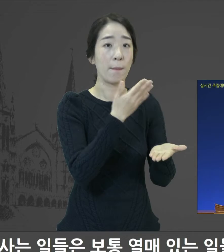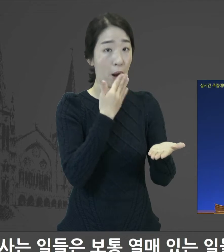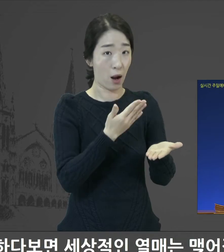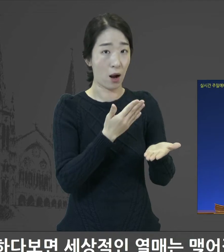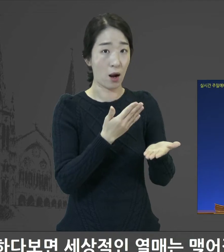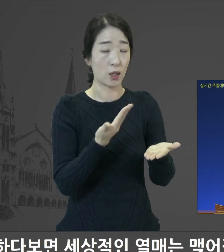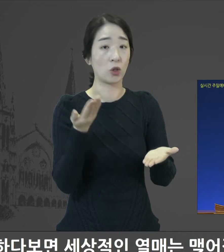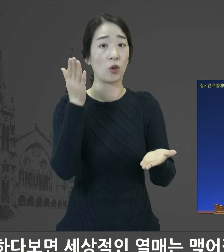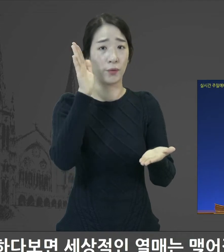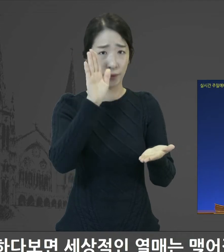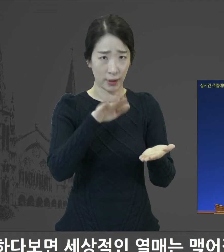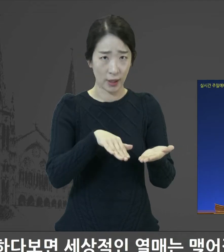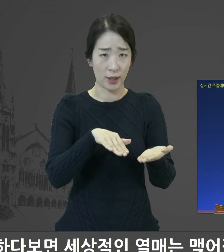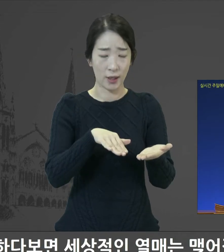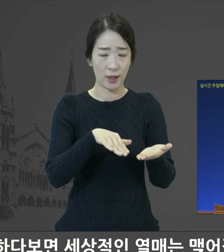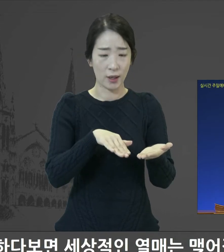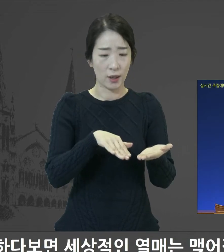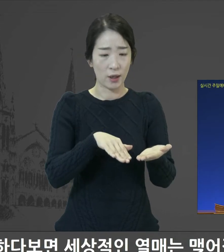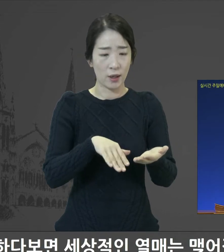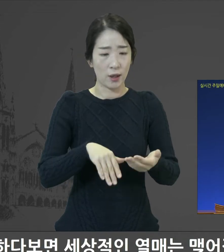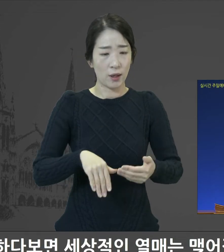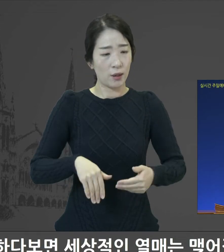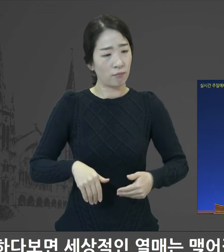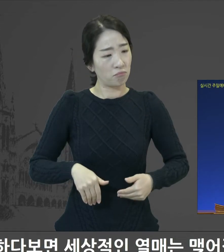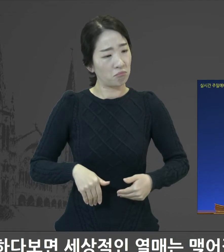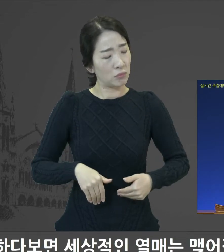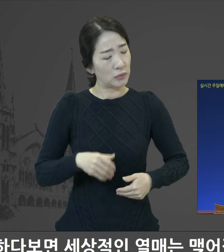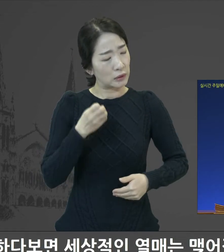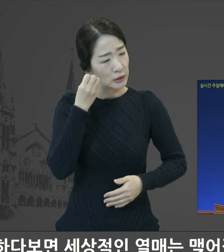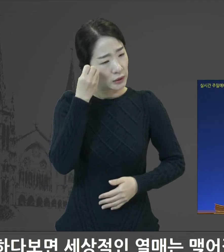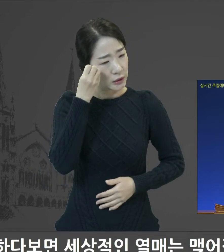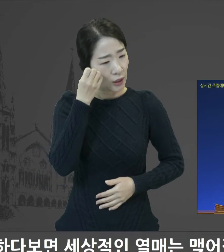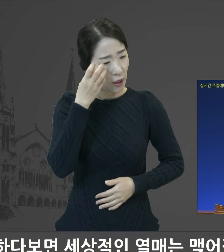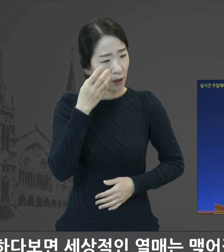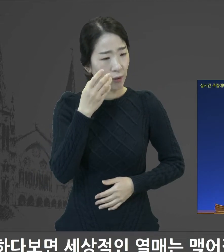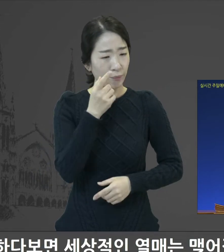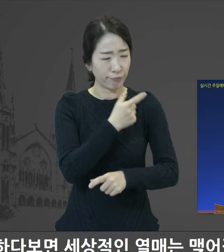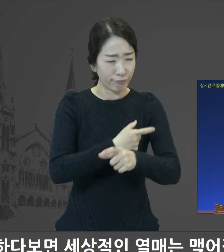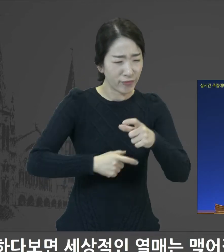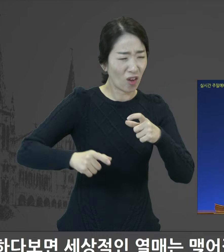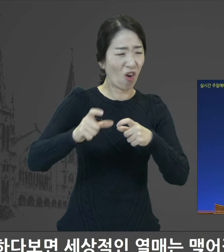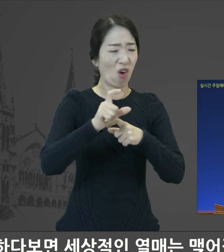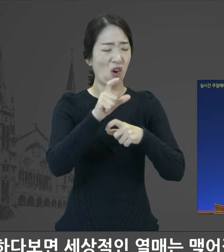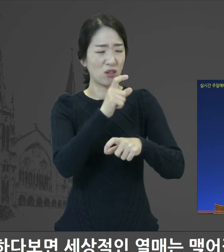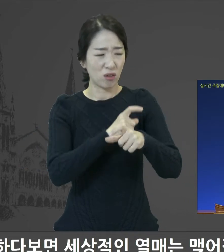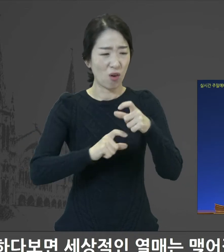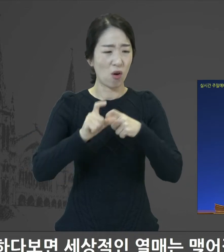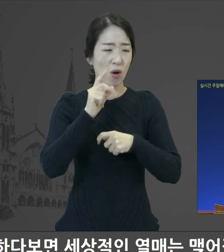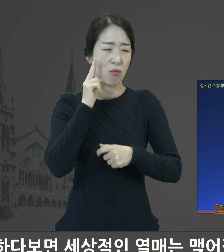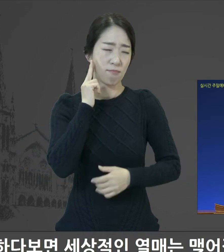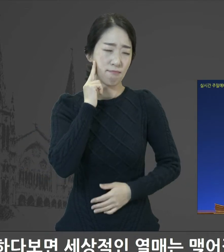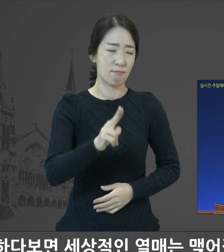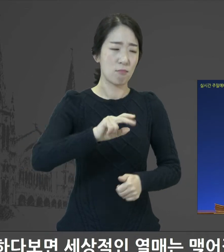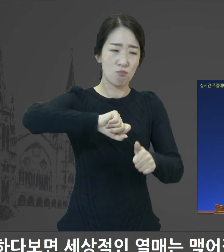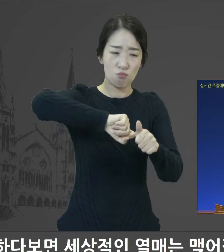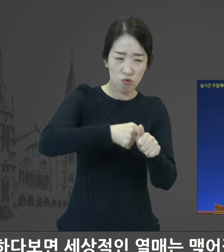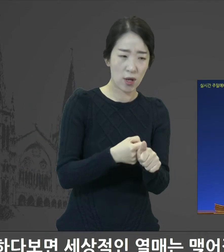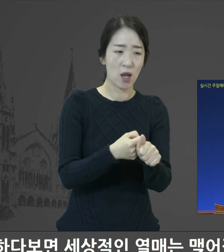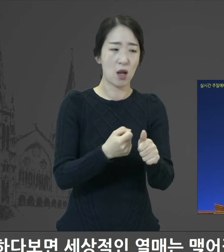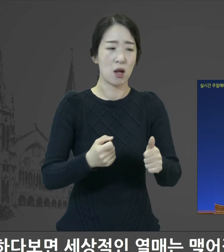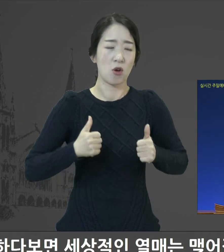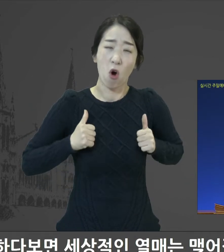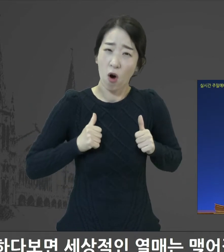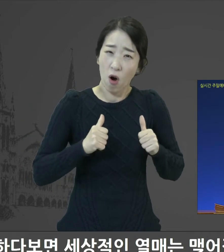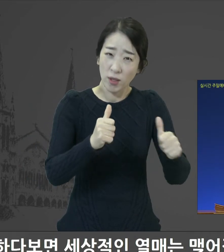점점 필요 이상의 열심과 시간을 내는 경우들이 생기는 겁니다. 여러분, 이런